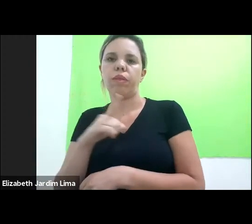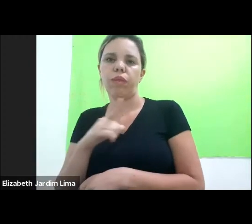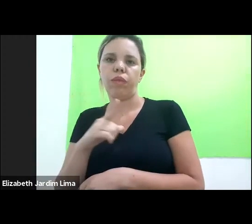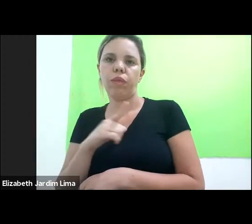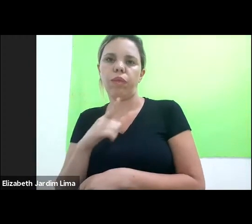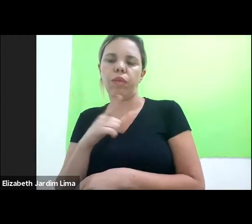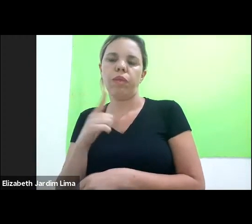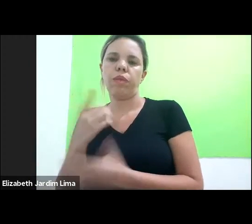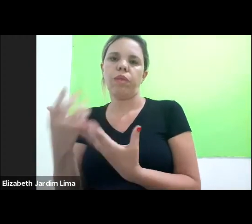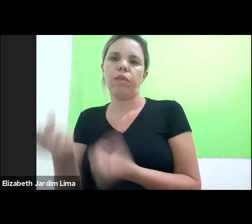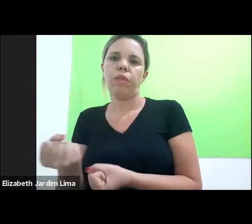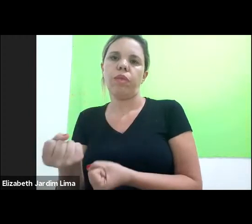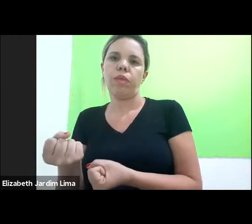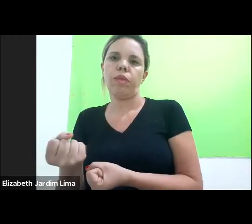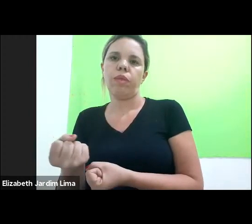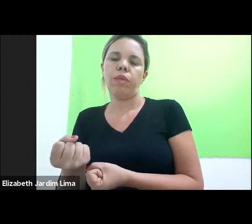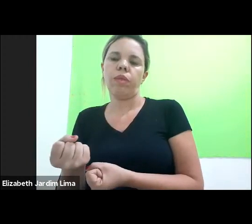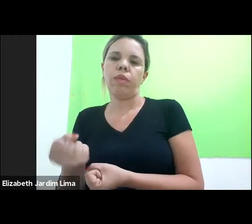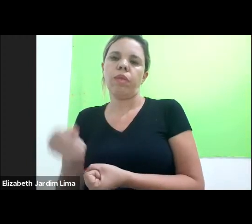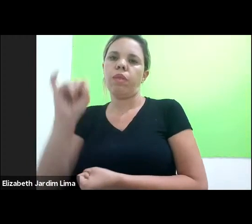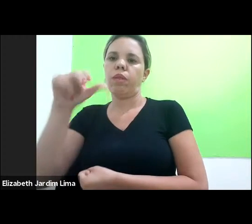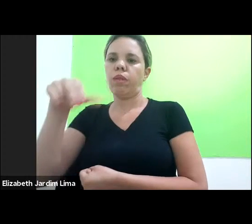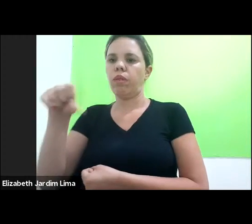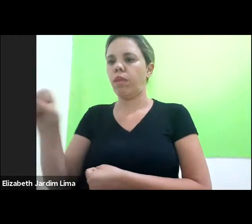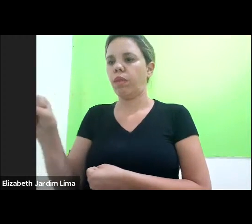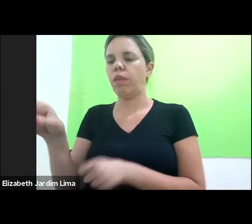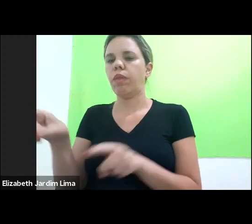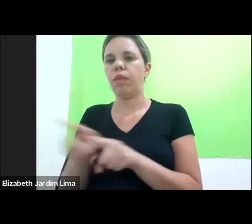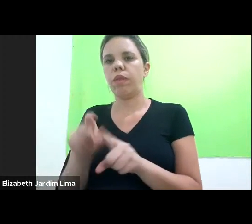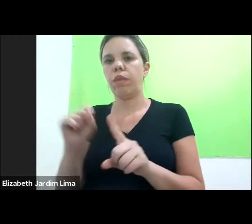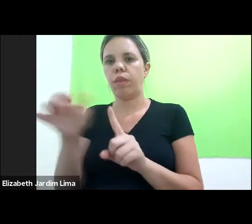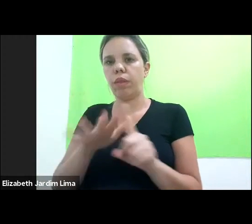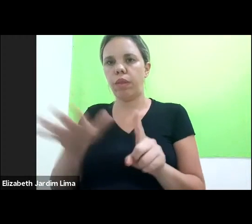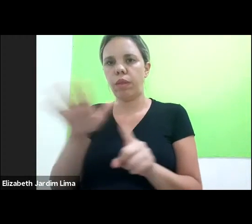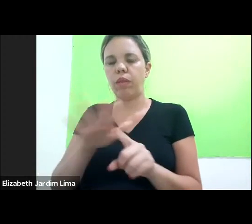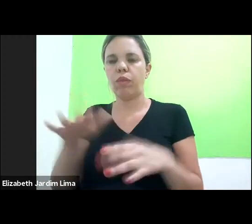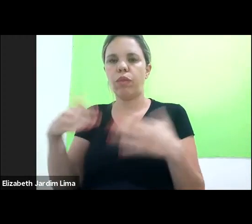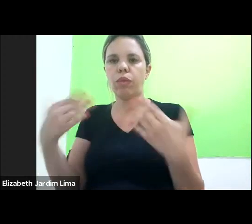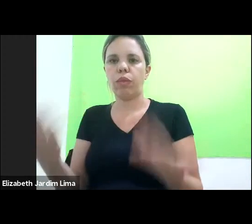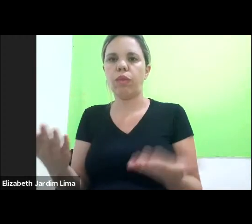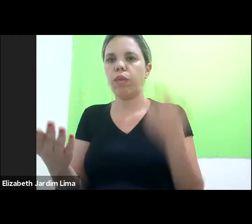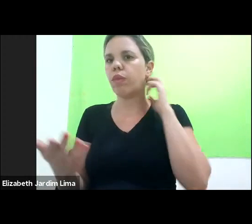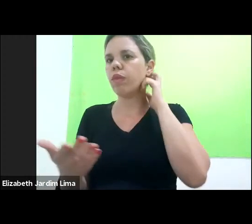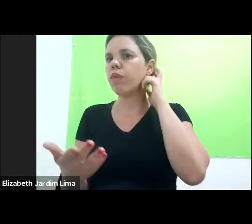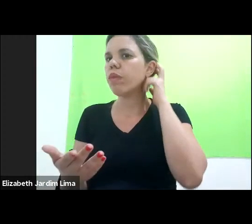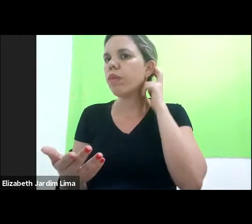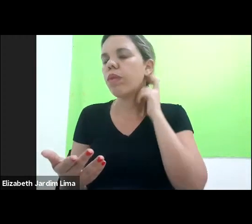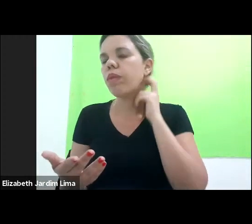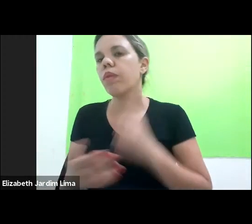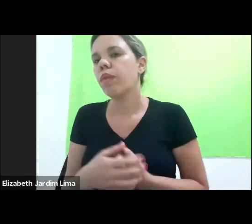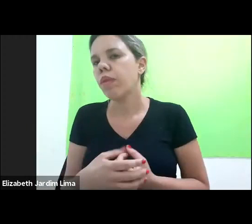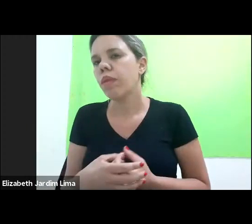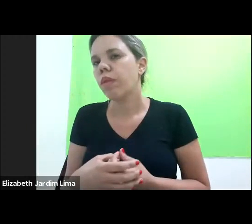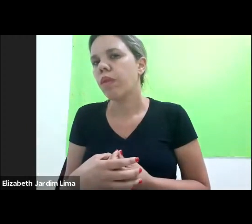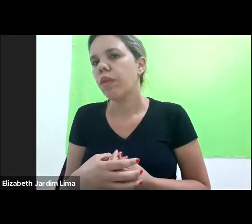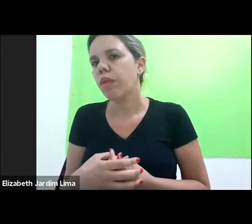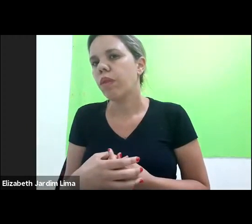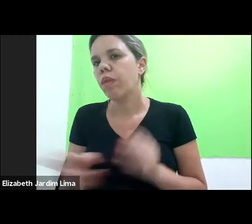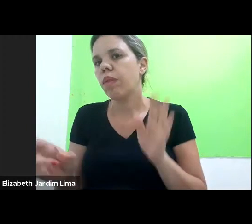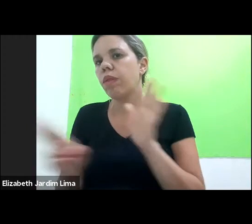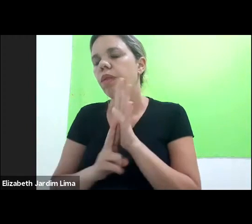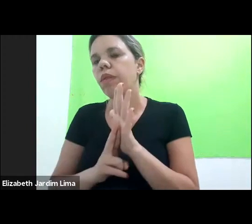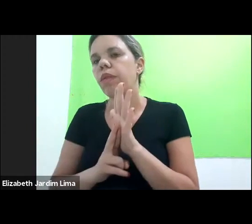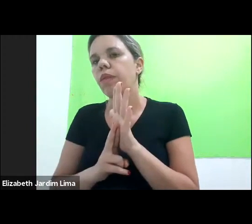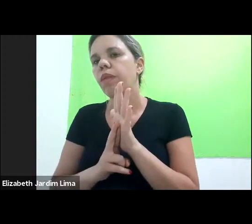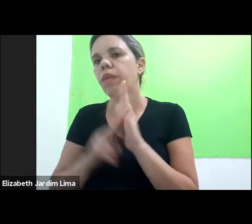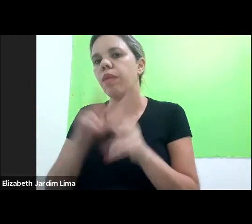admissão da APIB no STF enquanto enquanto uma sociedade de classe aí representativa das